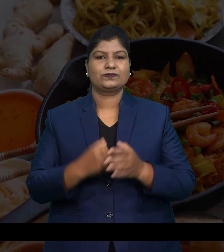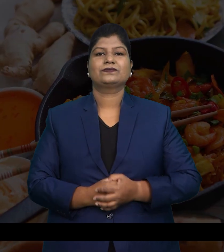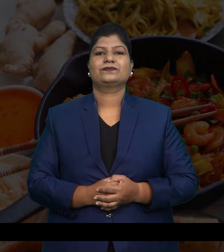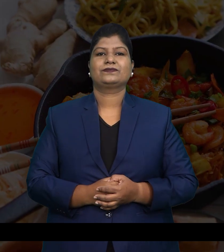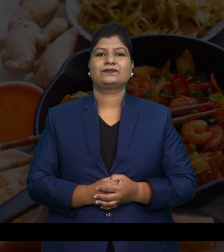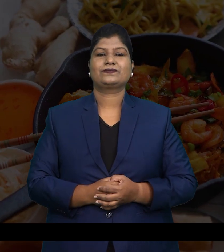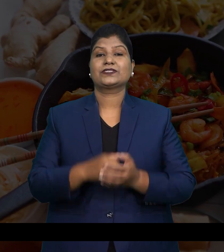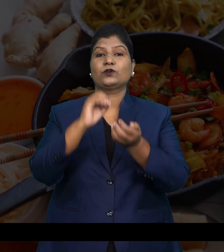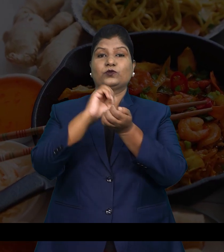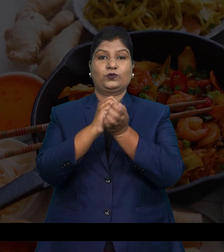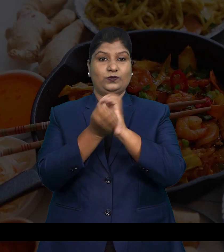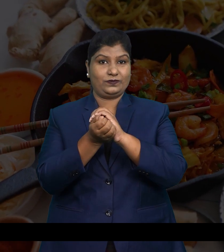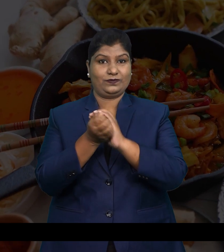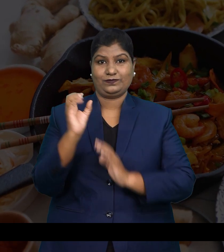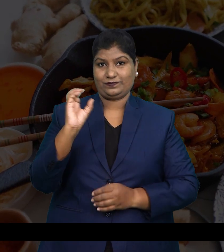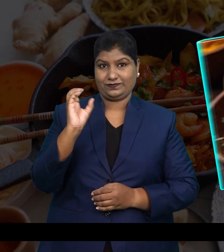लाडू,